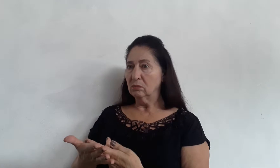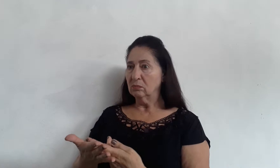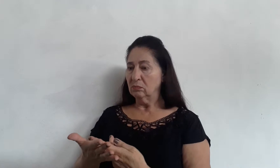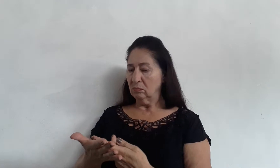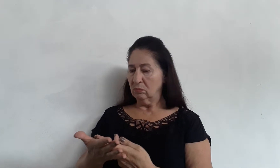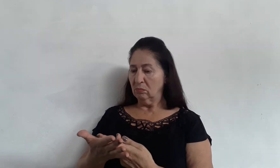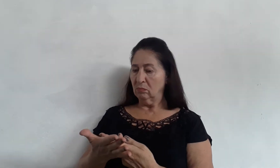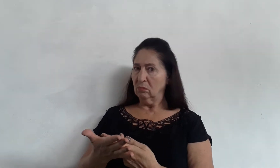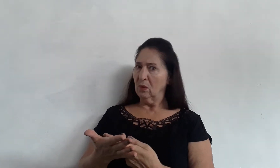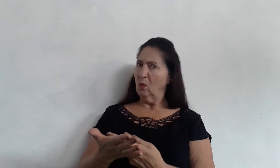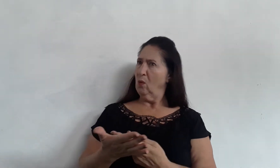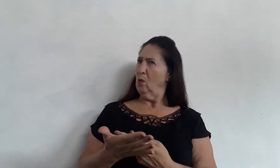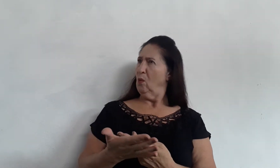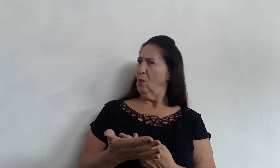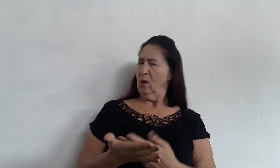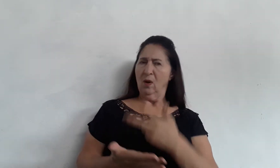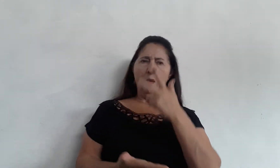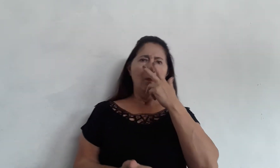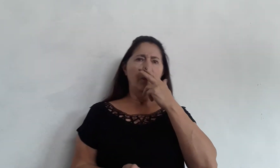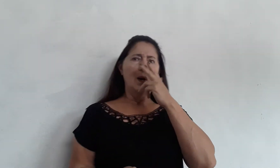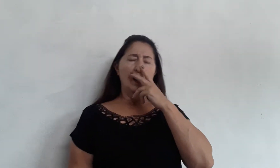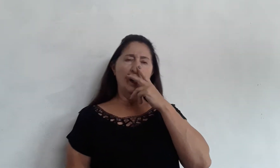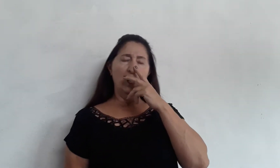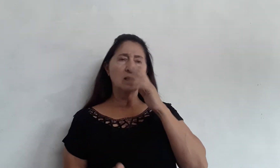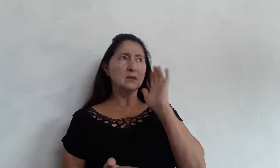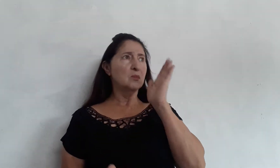morreu." Mas Jesus pegou a mão do menino,